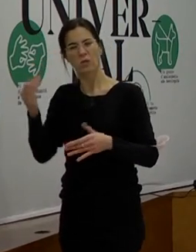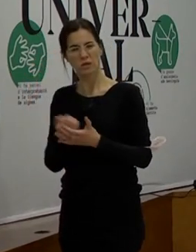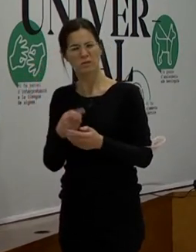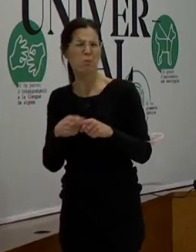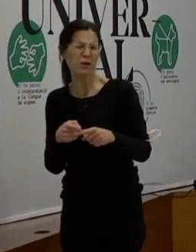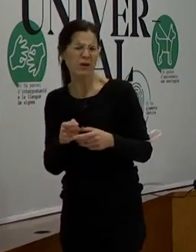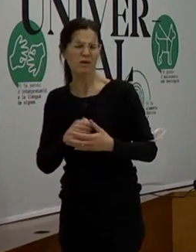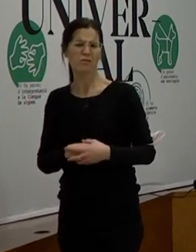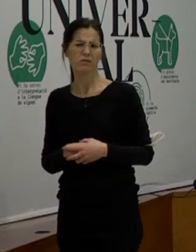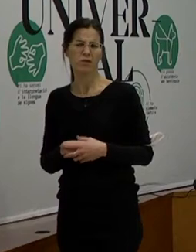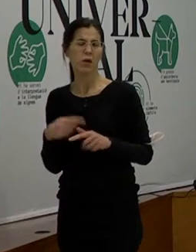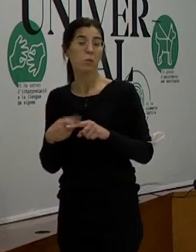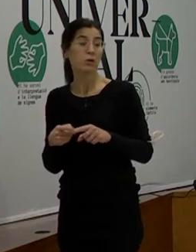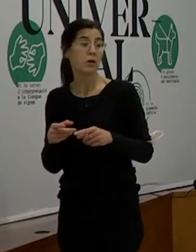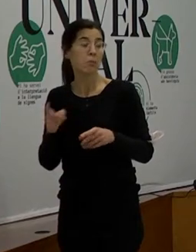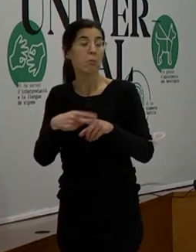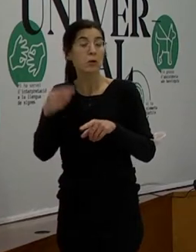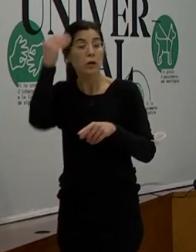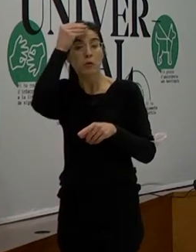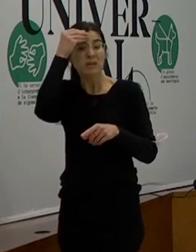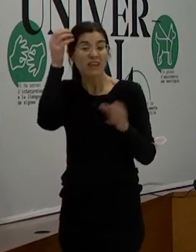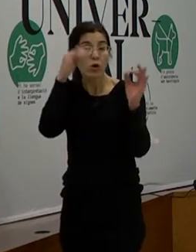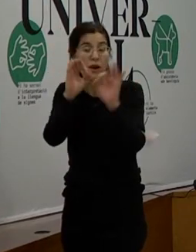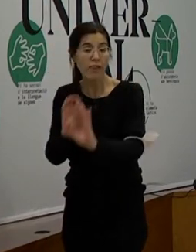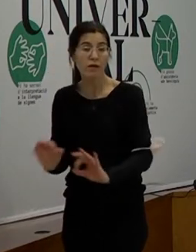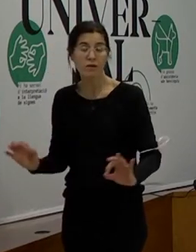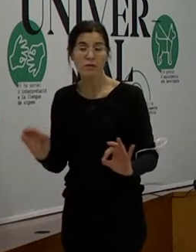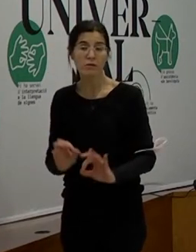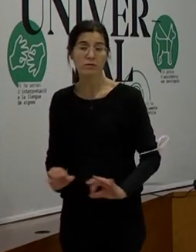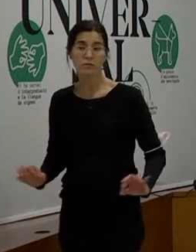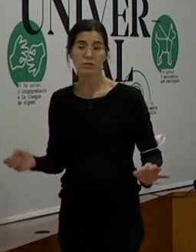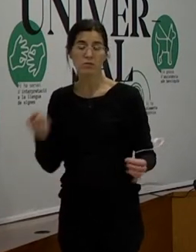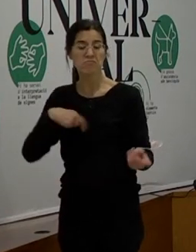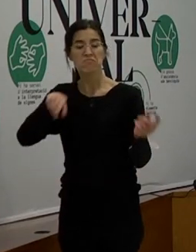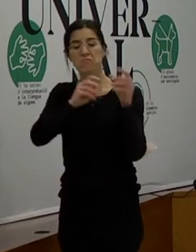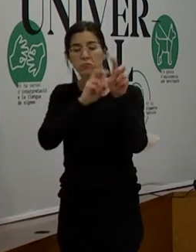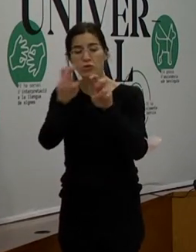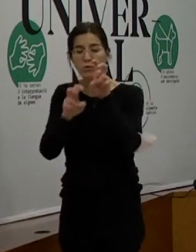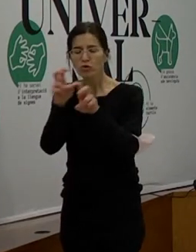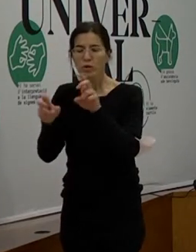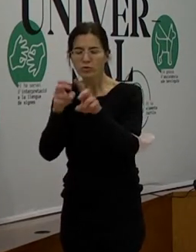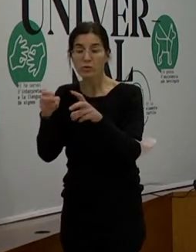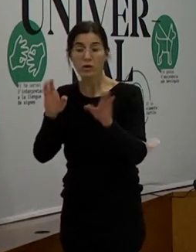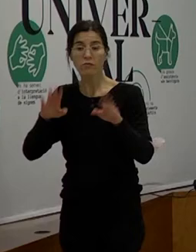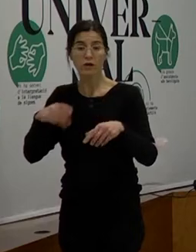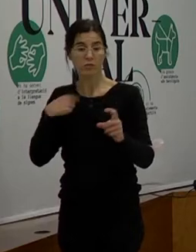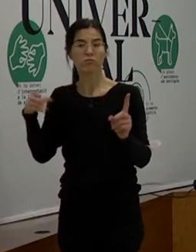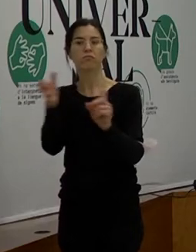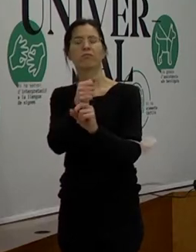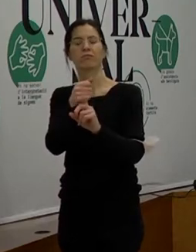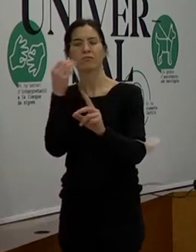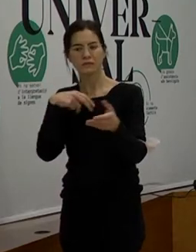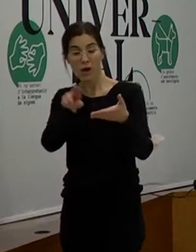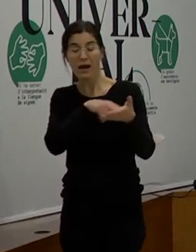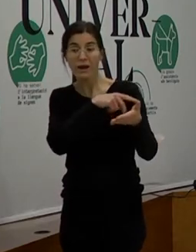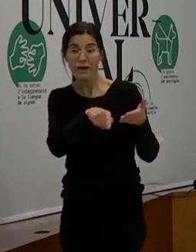Per què? Perquè ningú ho ha pensat? Vam estar buscant i vam veure que a Anglaterra hi havia